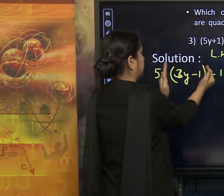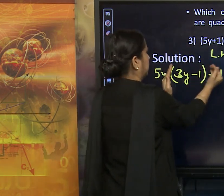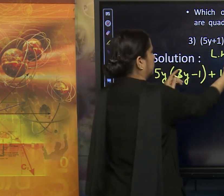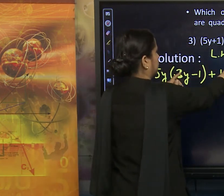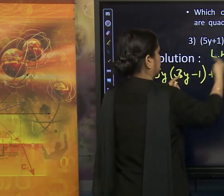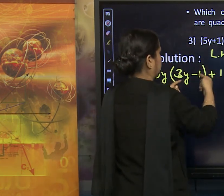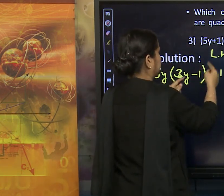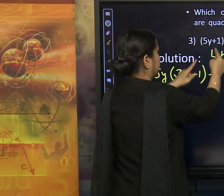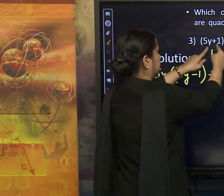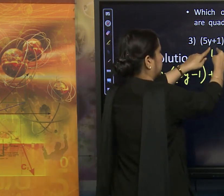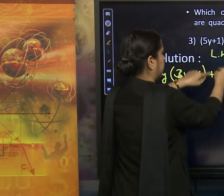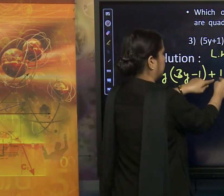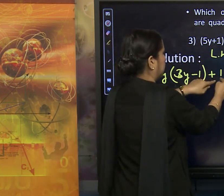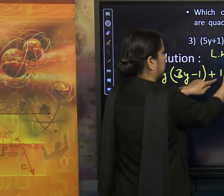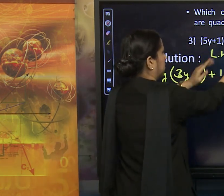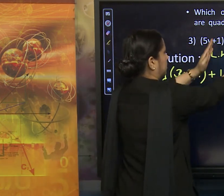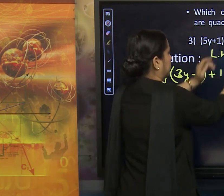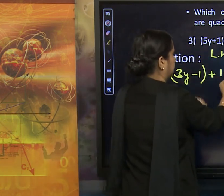ये इस तरह से गुणा हो जाएगा।